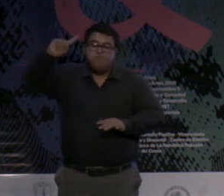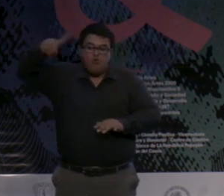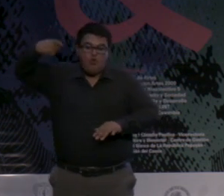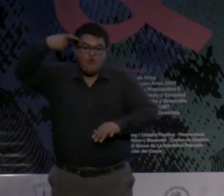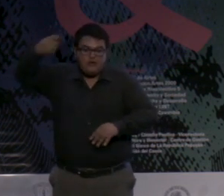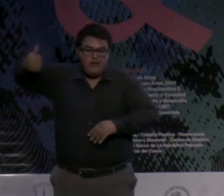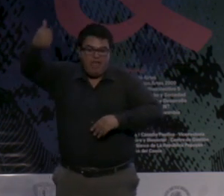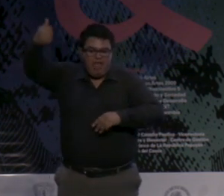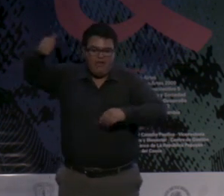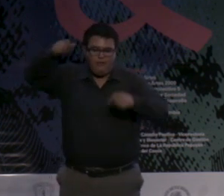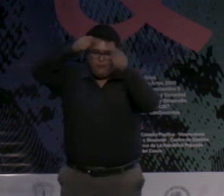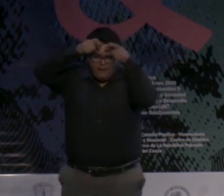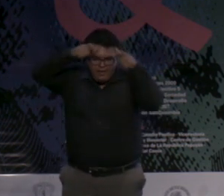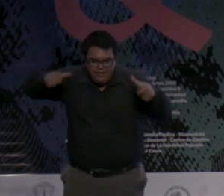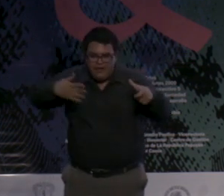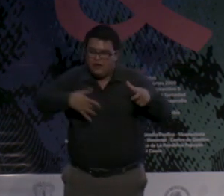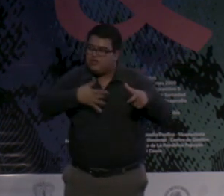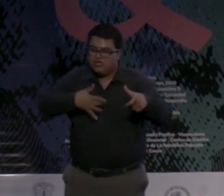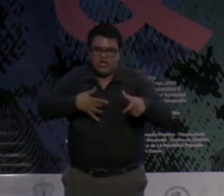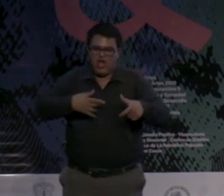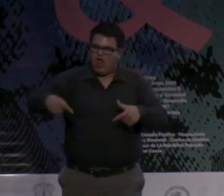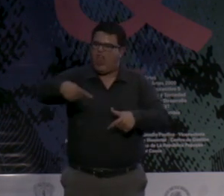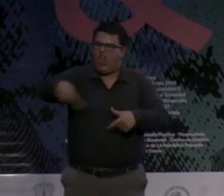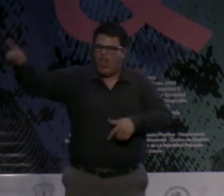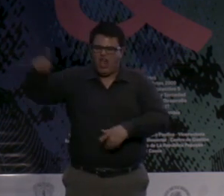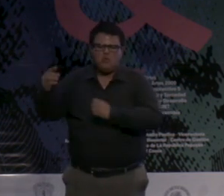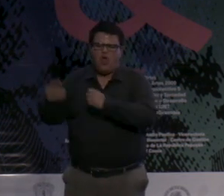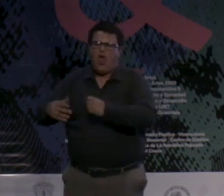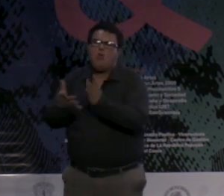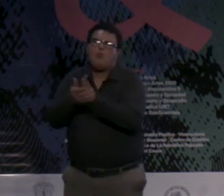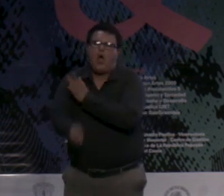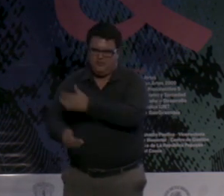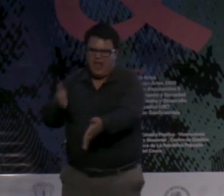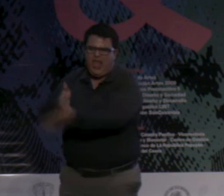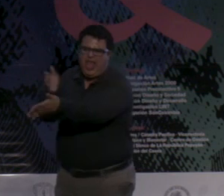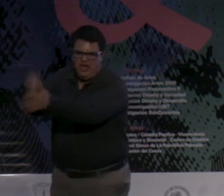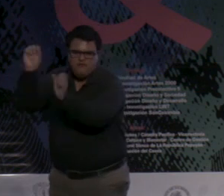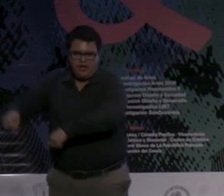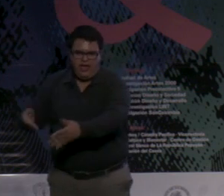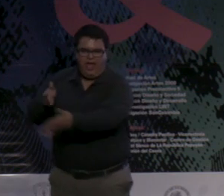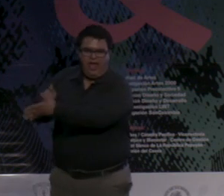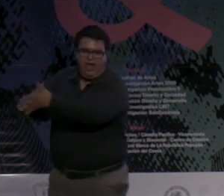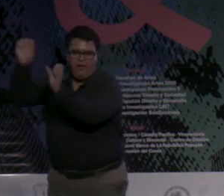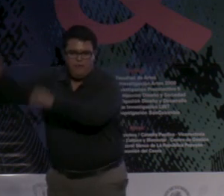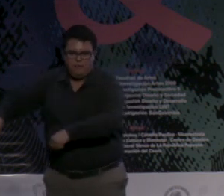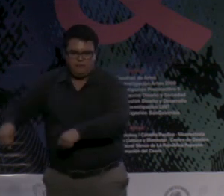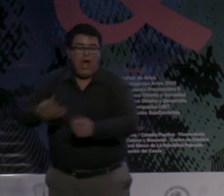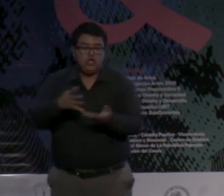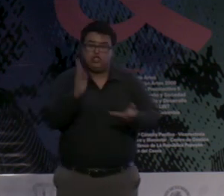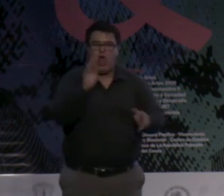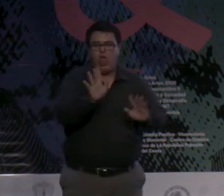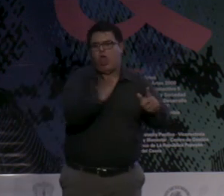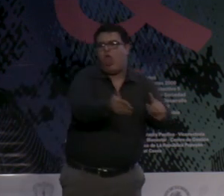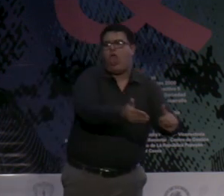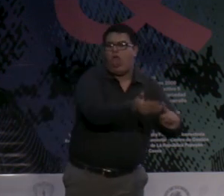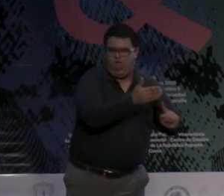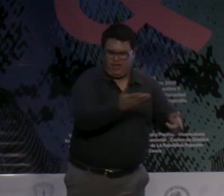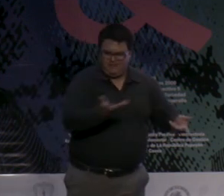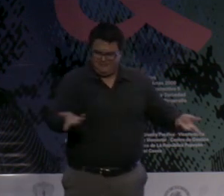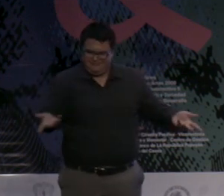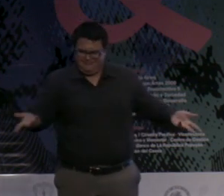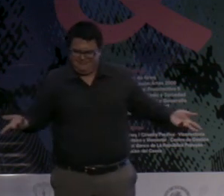del Estado que le da un lugar a los pobres y por otro lado le da una función a las fuerzas del Estado de